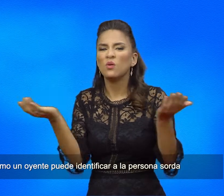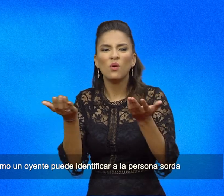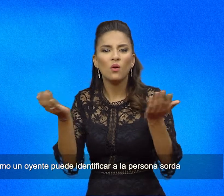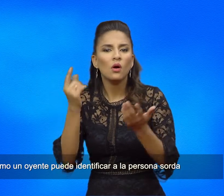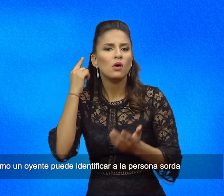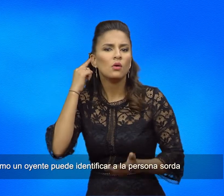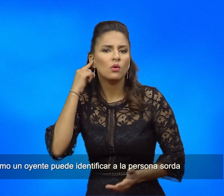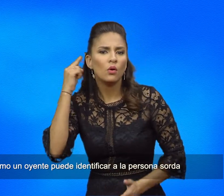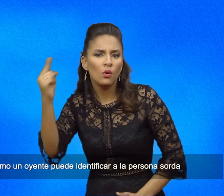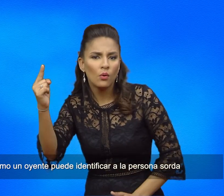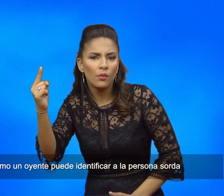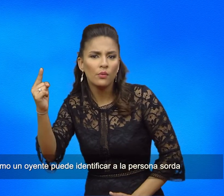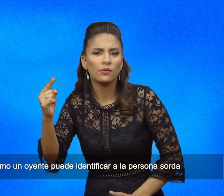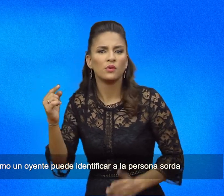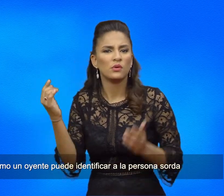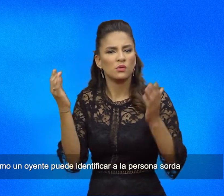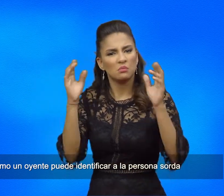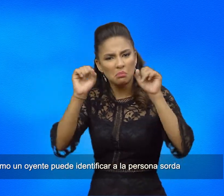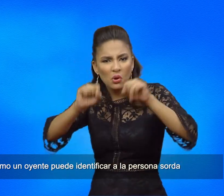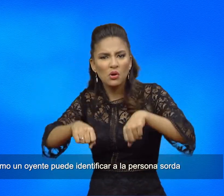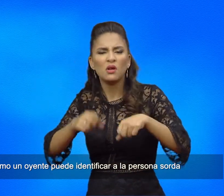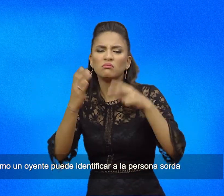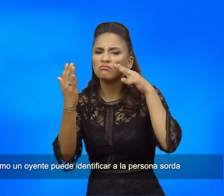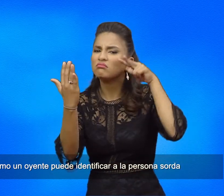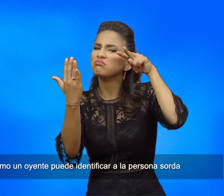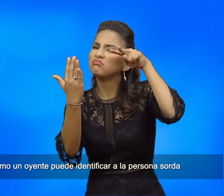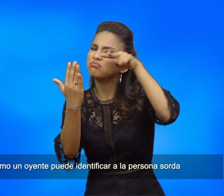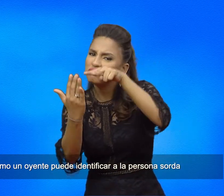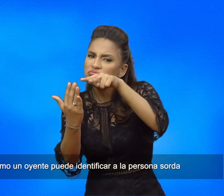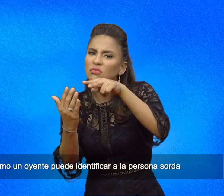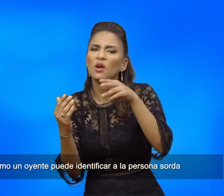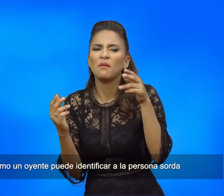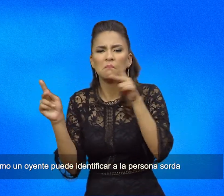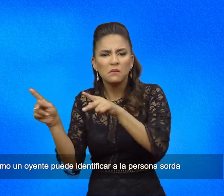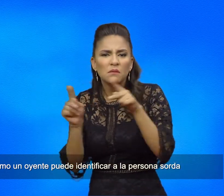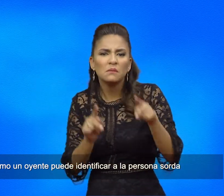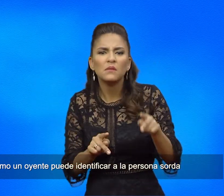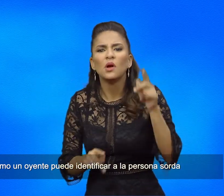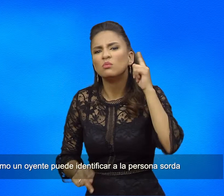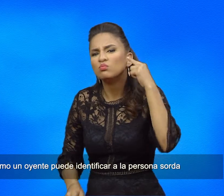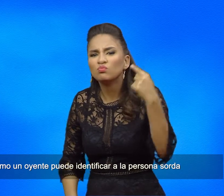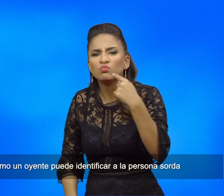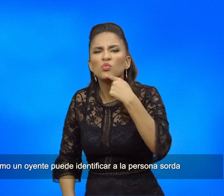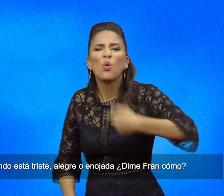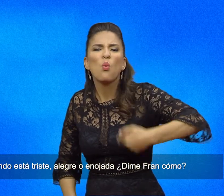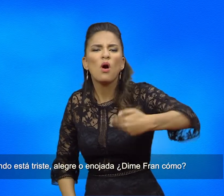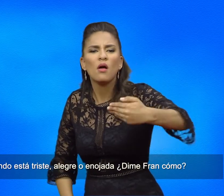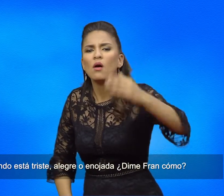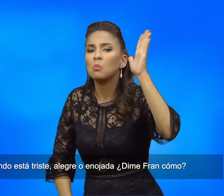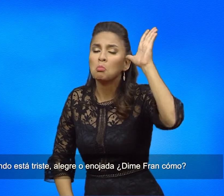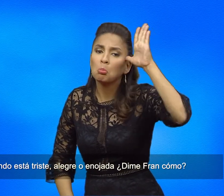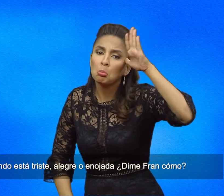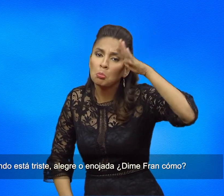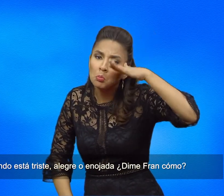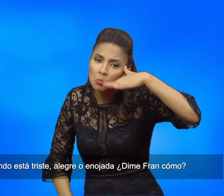como un oyente puede identificar a la persona sorda cuando está triste